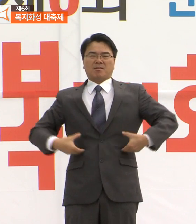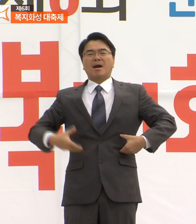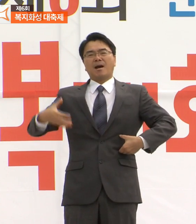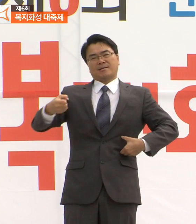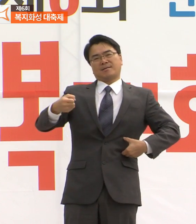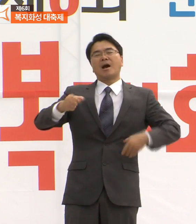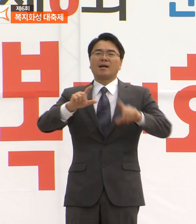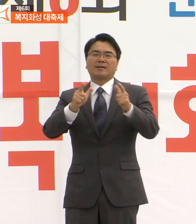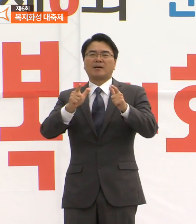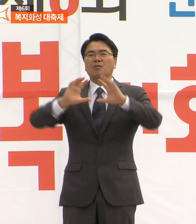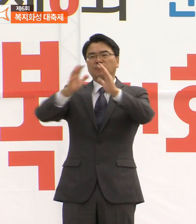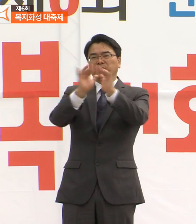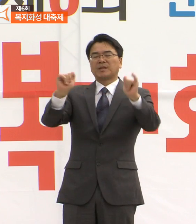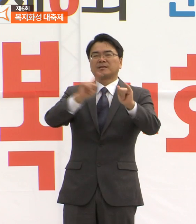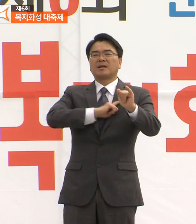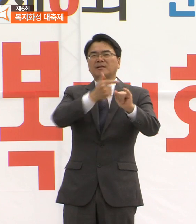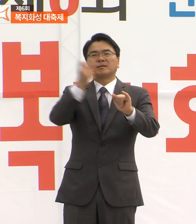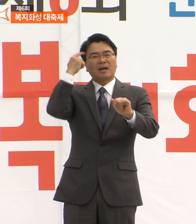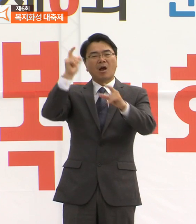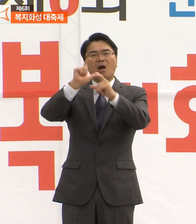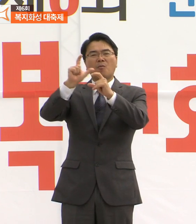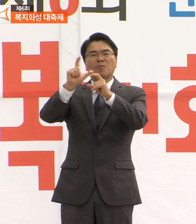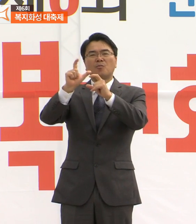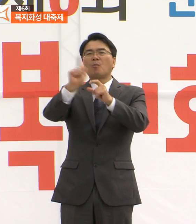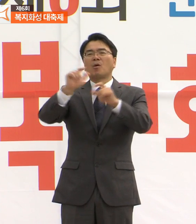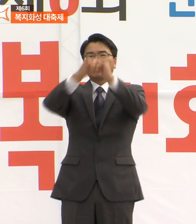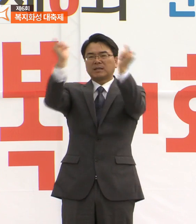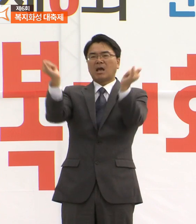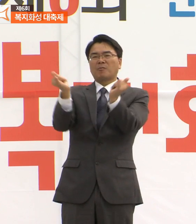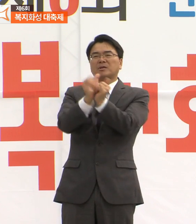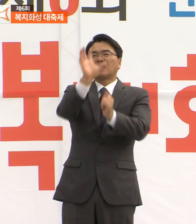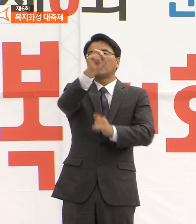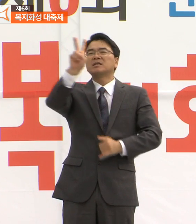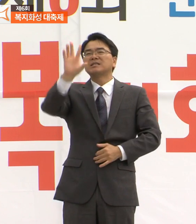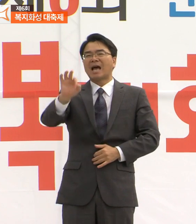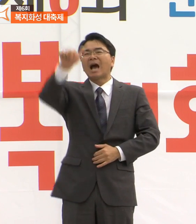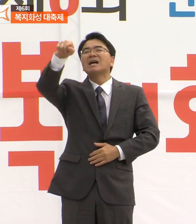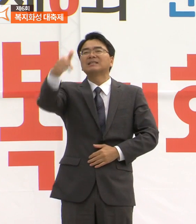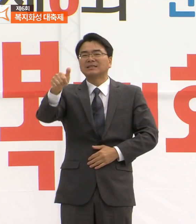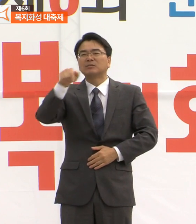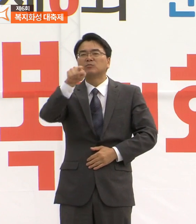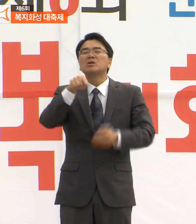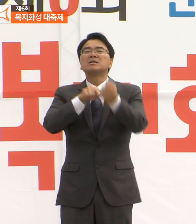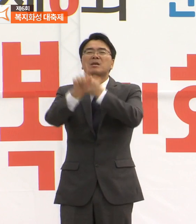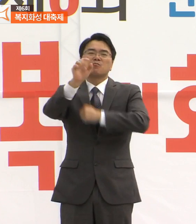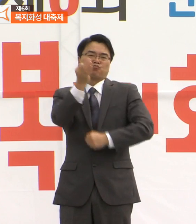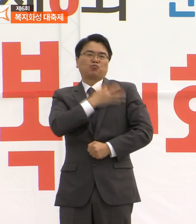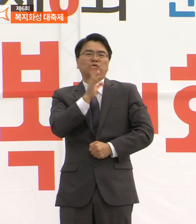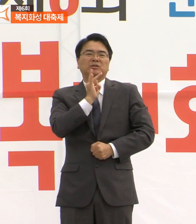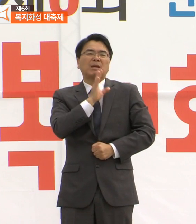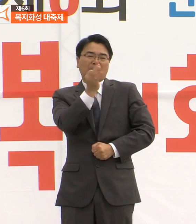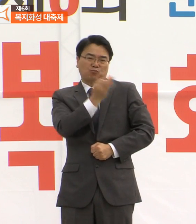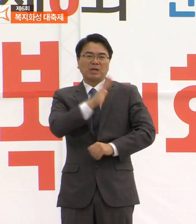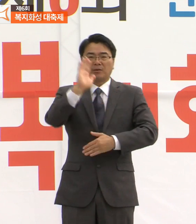말씀드렸듯이 우리나라 국민이 가장 크게 고민하는 것들은 사회적 양극화 현상이다라고 하는 것을 말씀드렸듯이